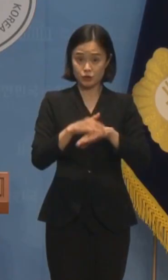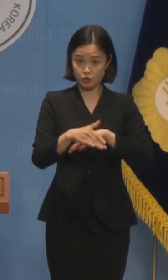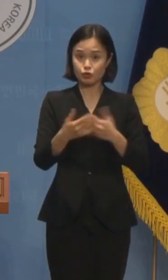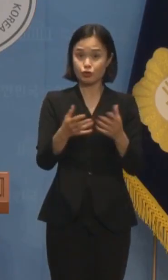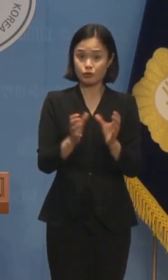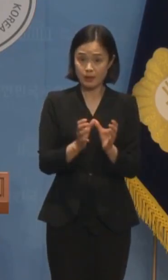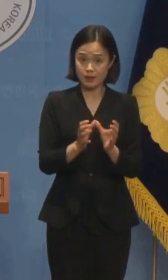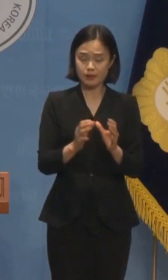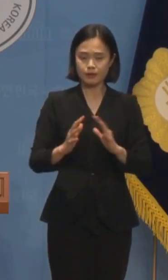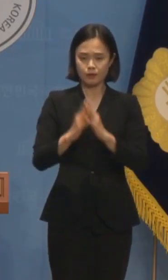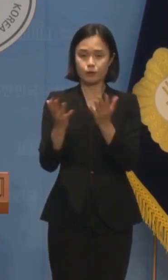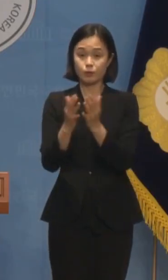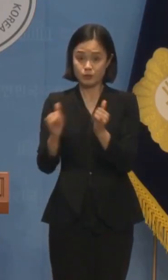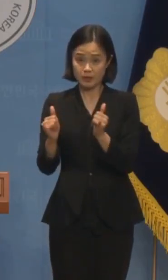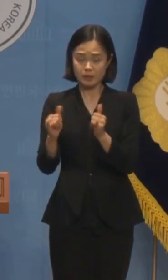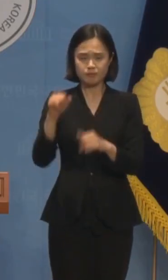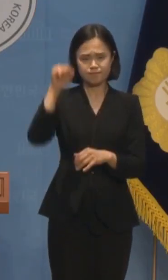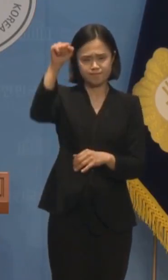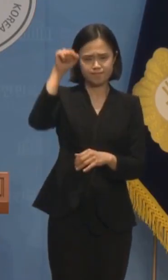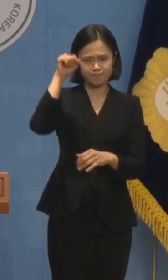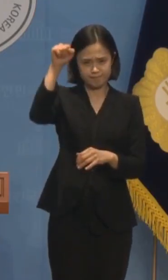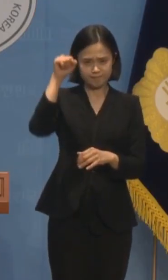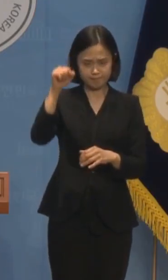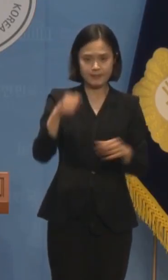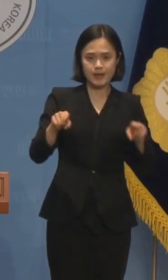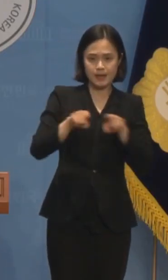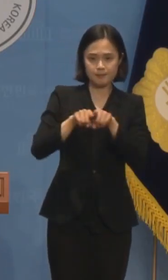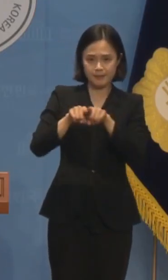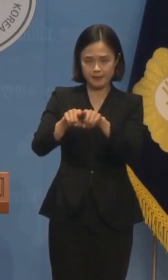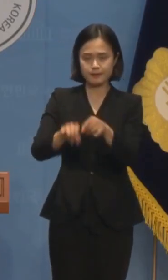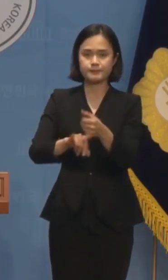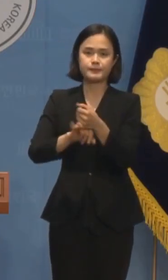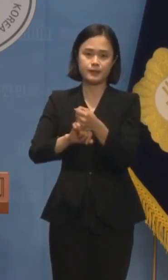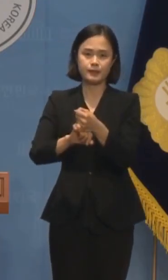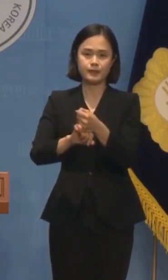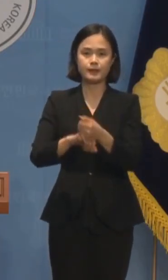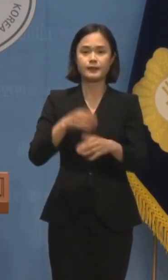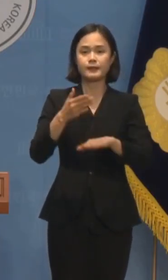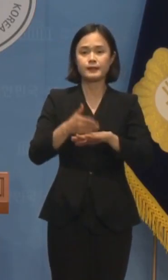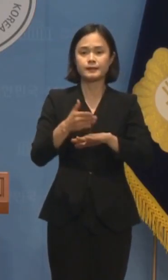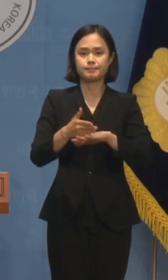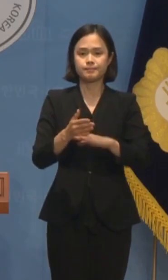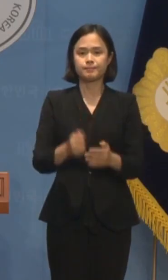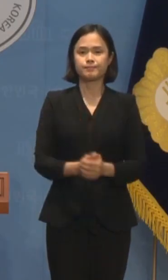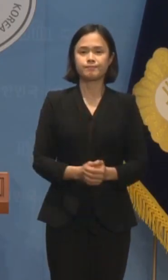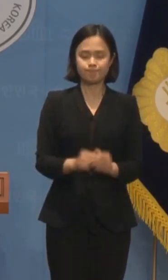노동자들의 끝나지 않은 투쟁에 함께하겠습니다. 감사합니다.